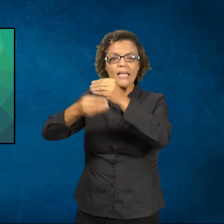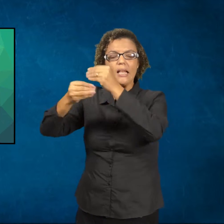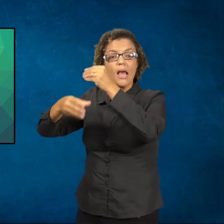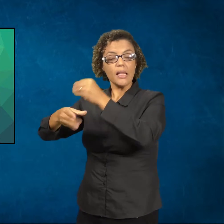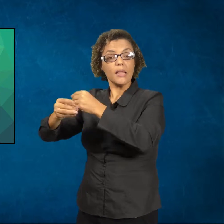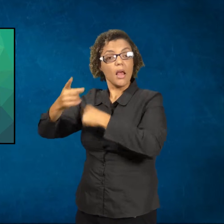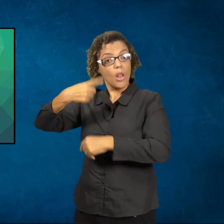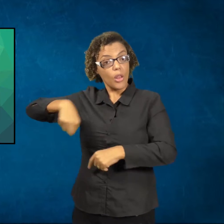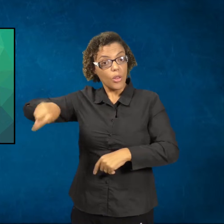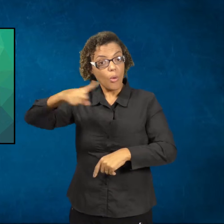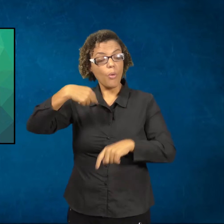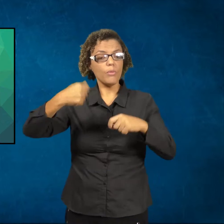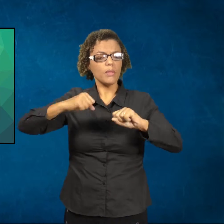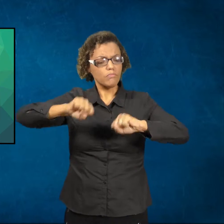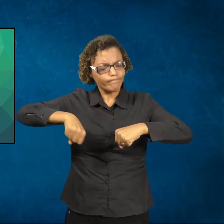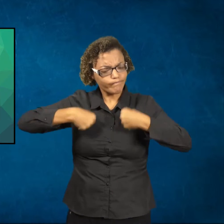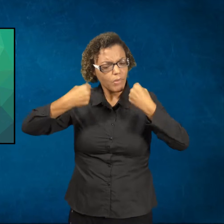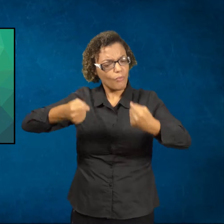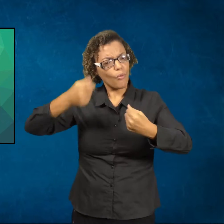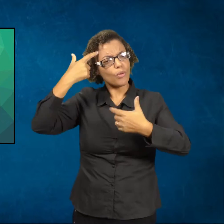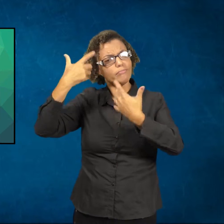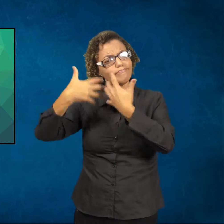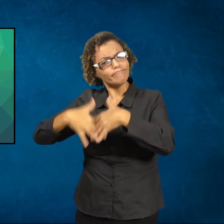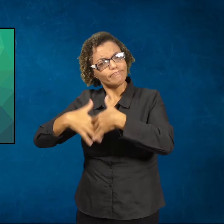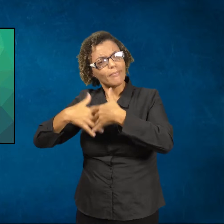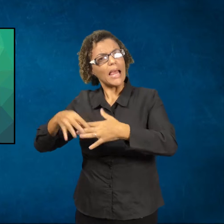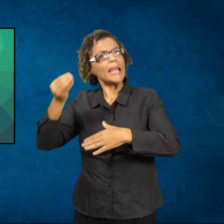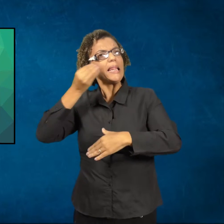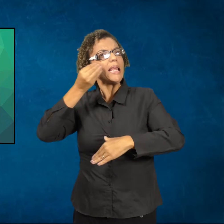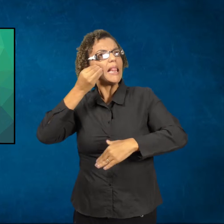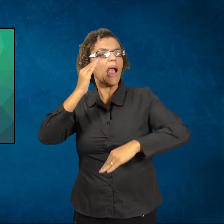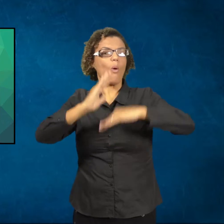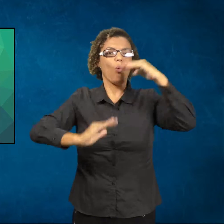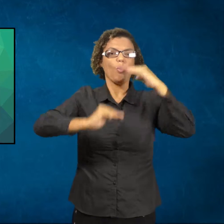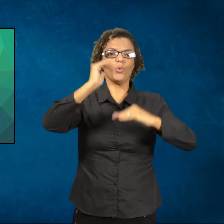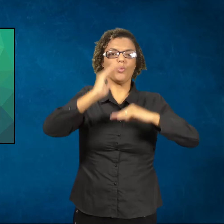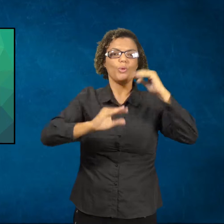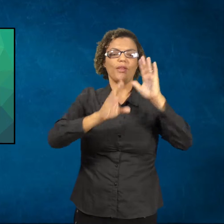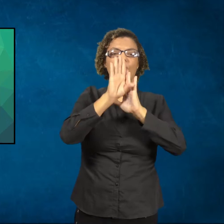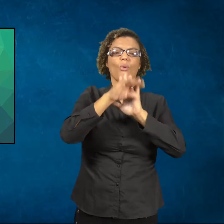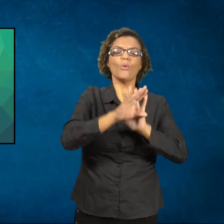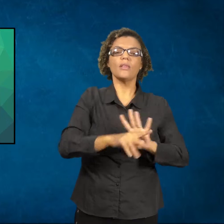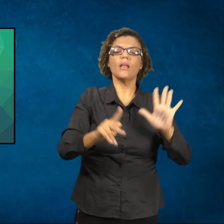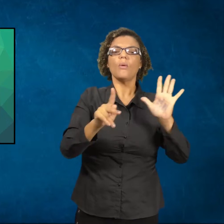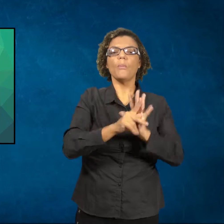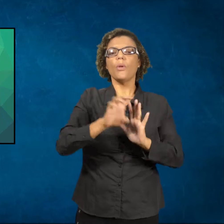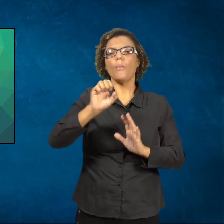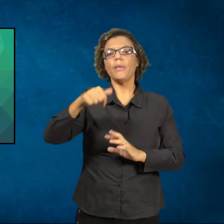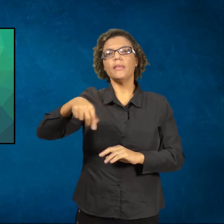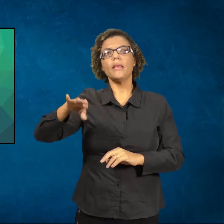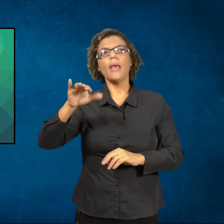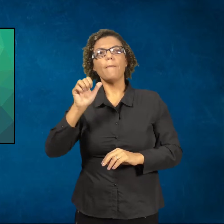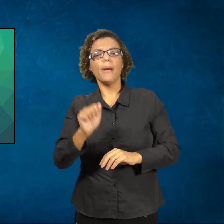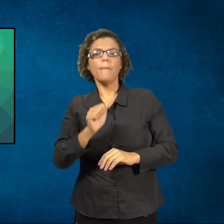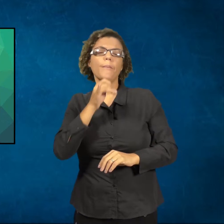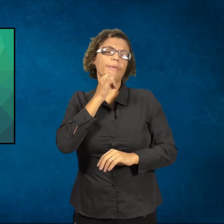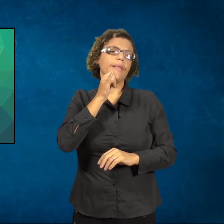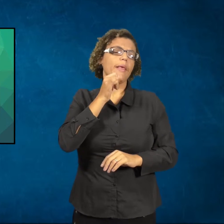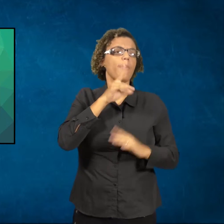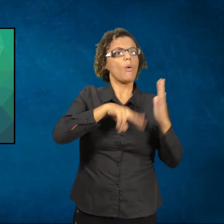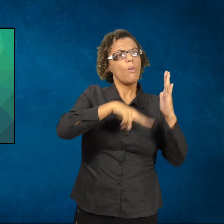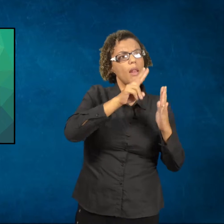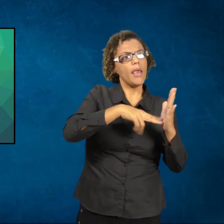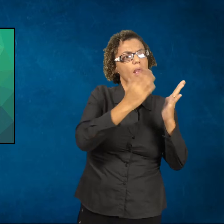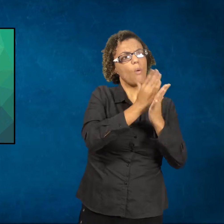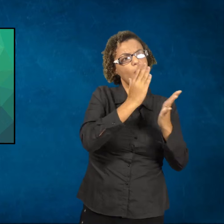fazer esse exercício de reconstruir toda a ideia e ver assim, então afinal, depois de ler esse livro, eu entendo